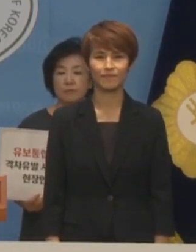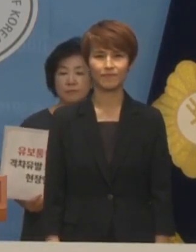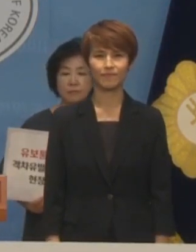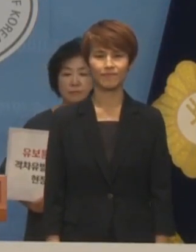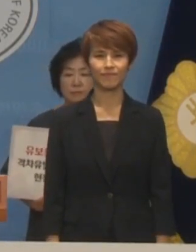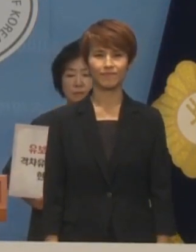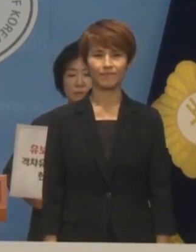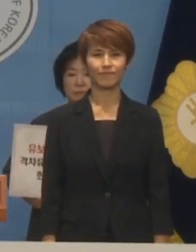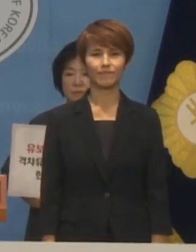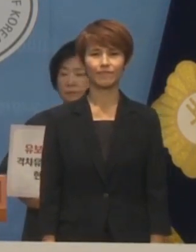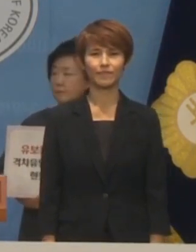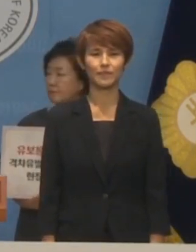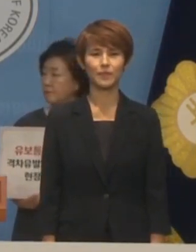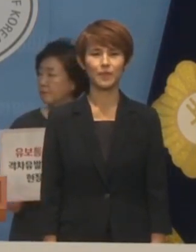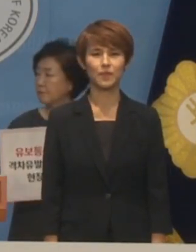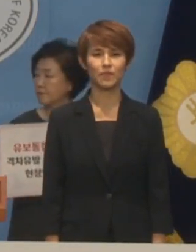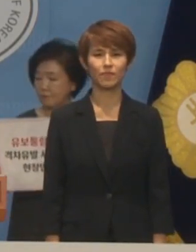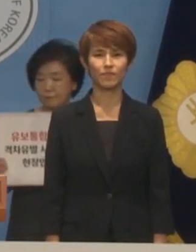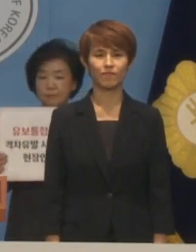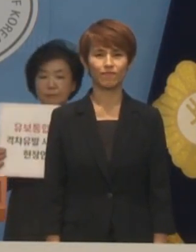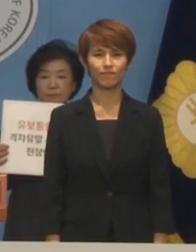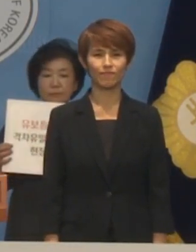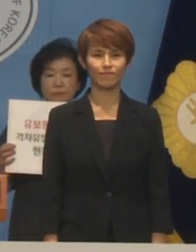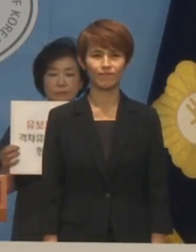저는 이북 특성을 갖추는